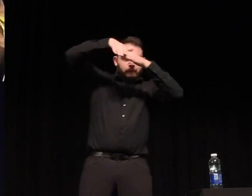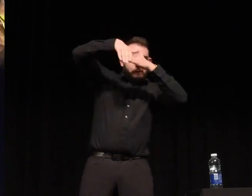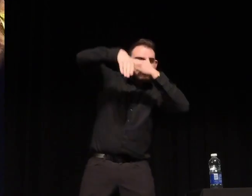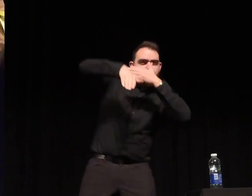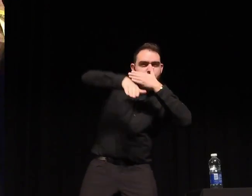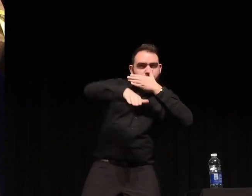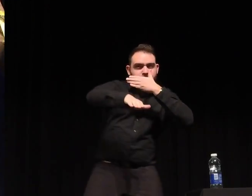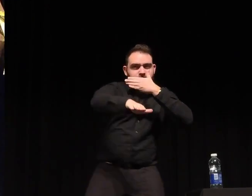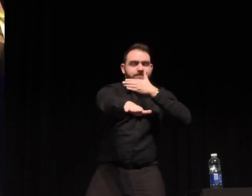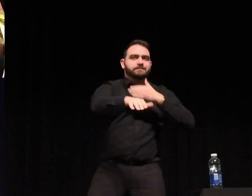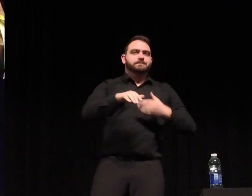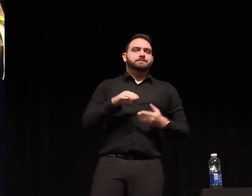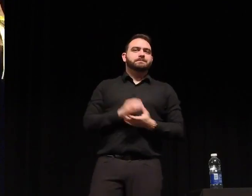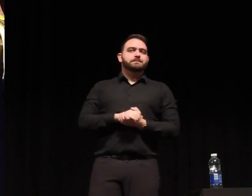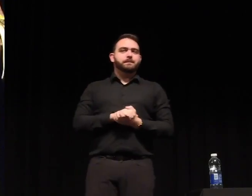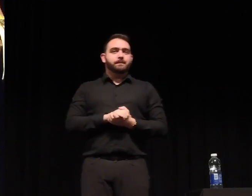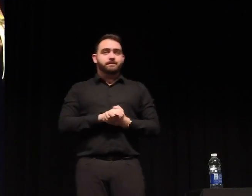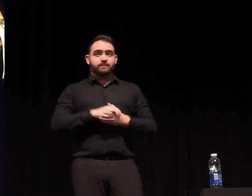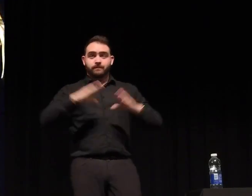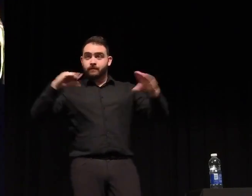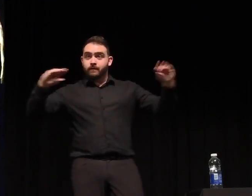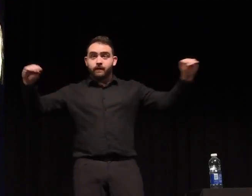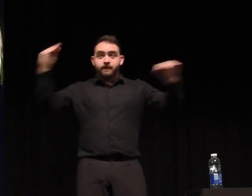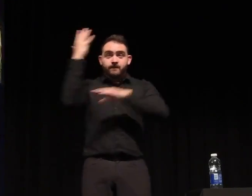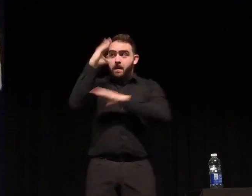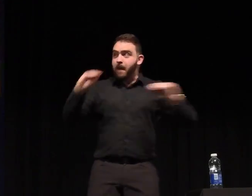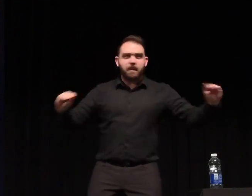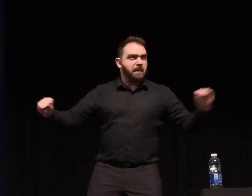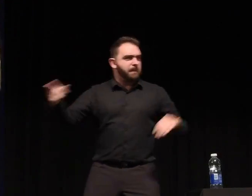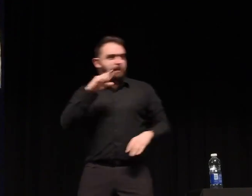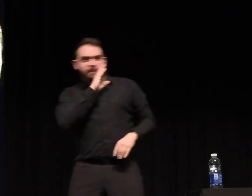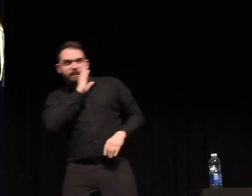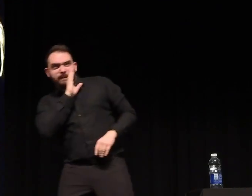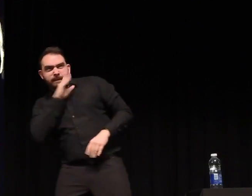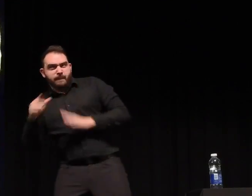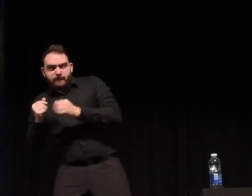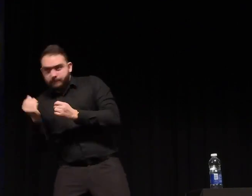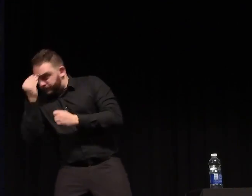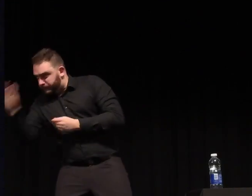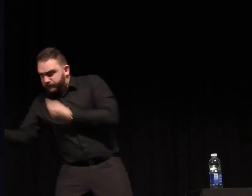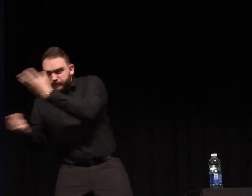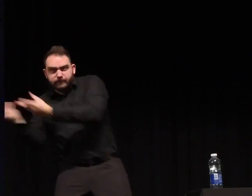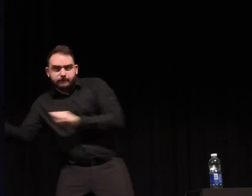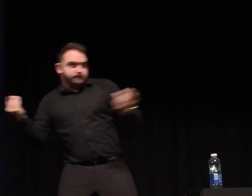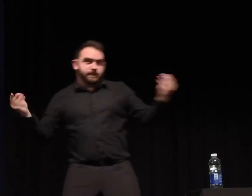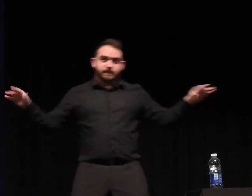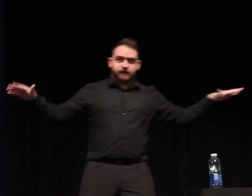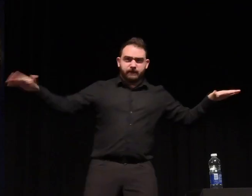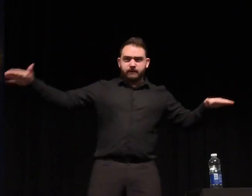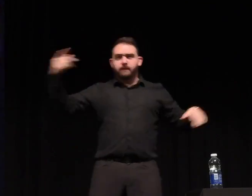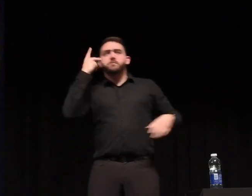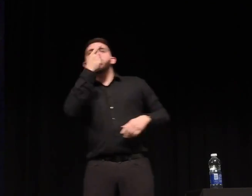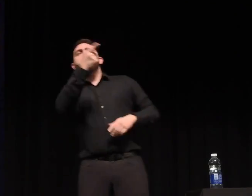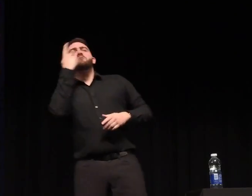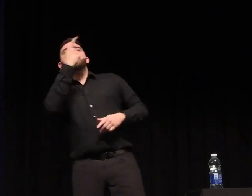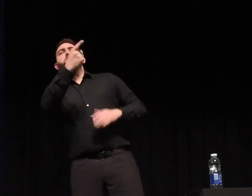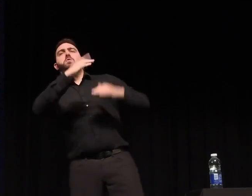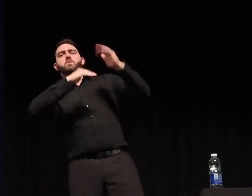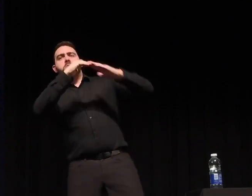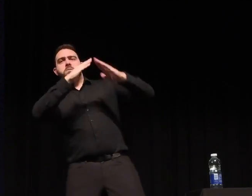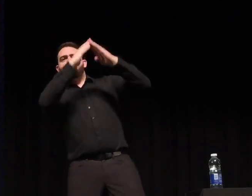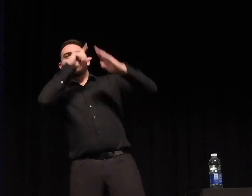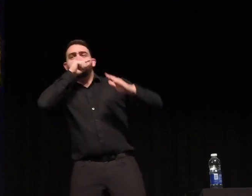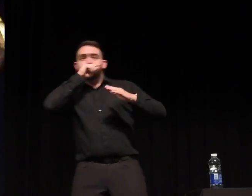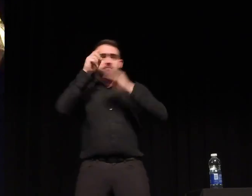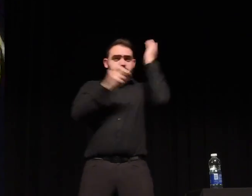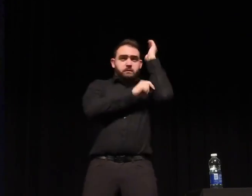Le mot s'est répandu dans la forêt. Oui, les animaux sont venus de partout. Les arbres étaient pleins d'oiseaux qui